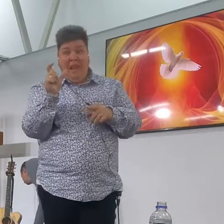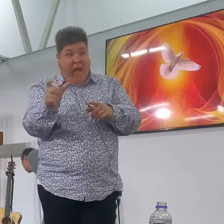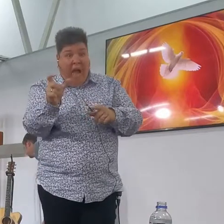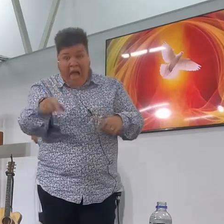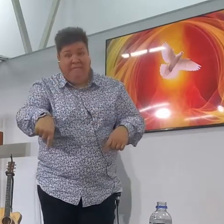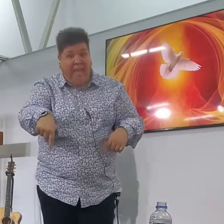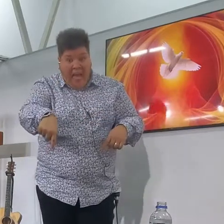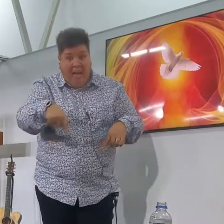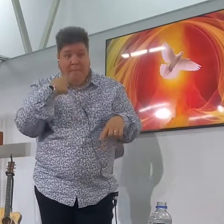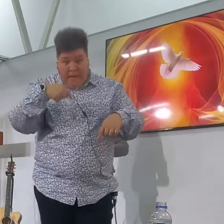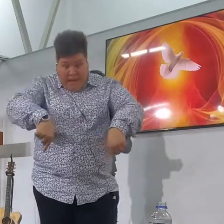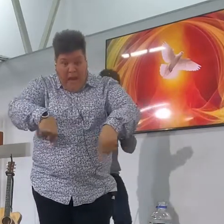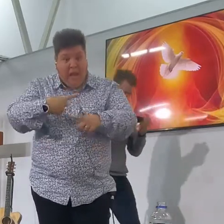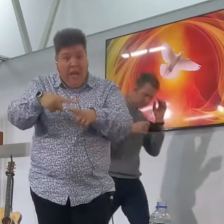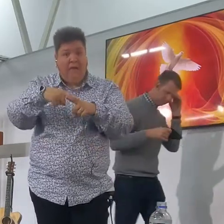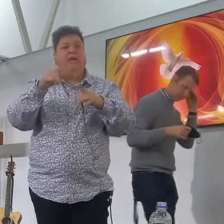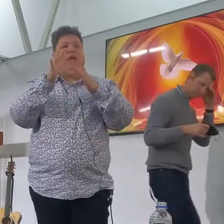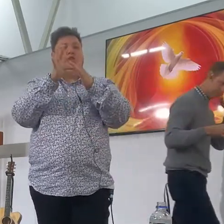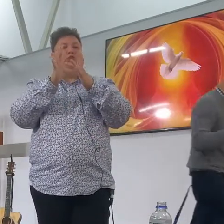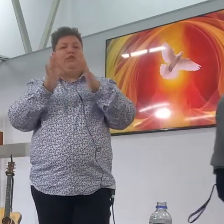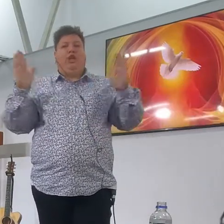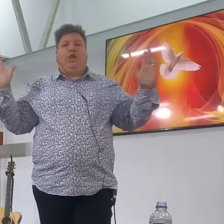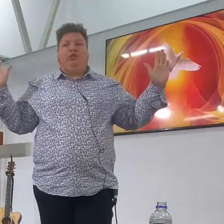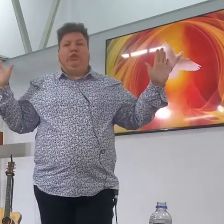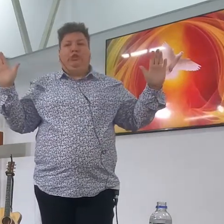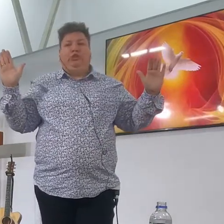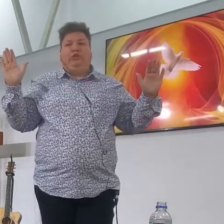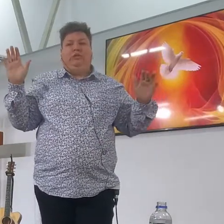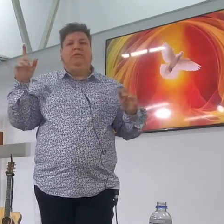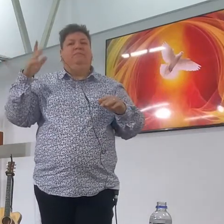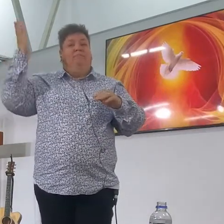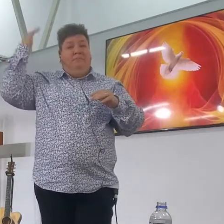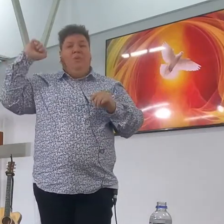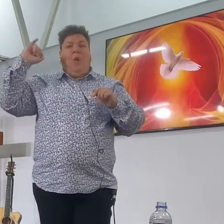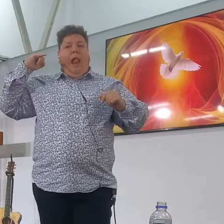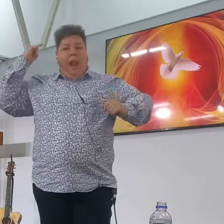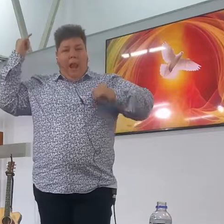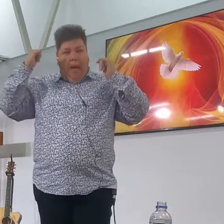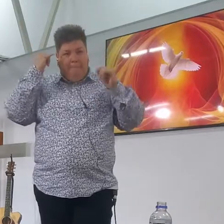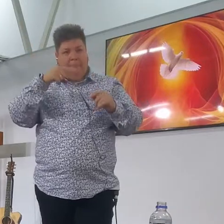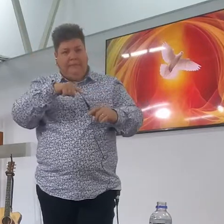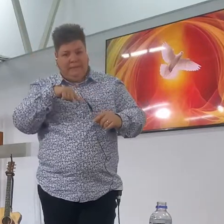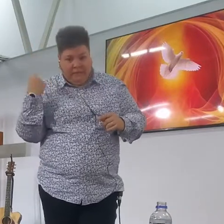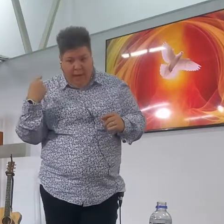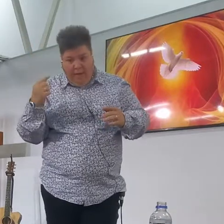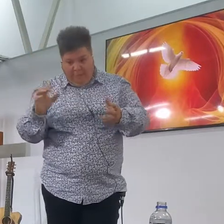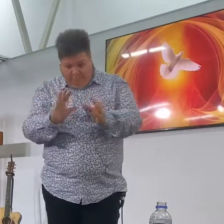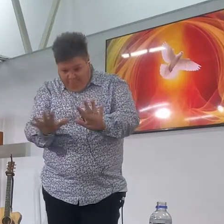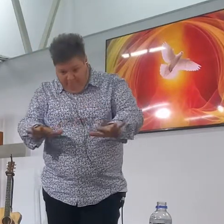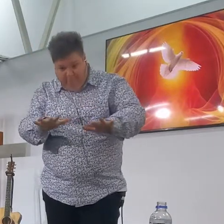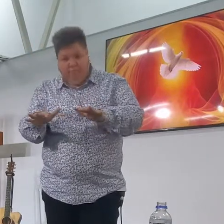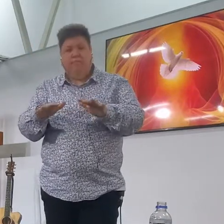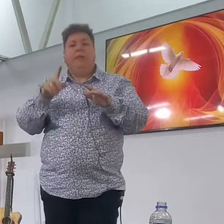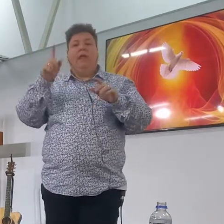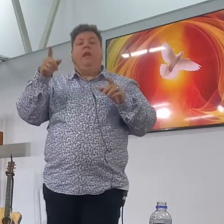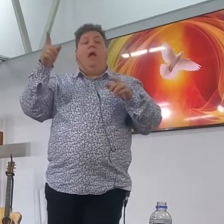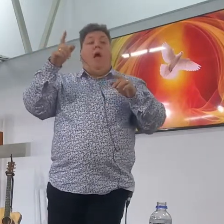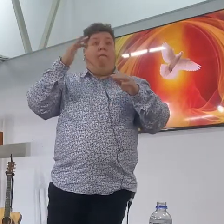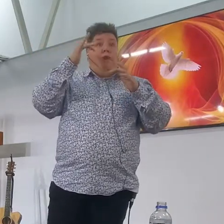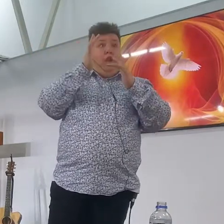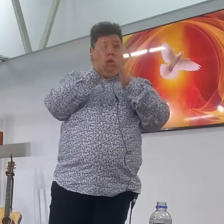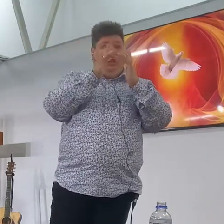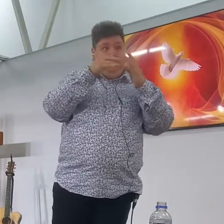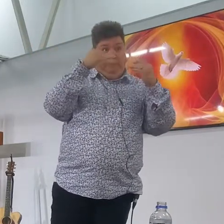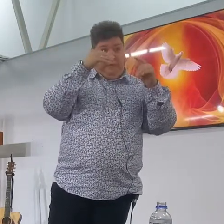word. Julle sal onthou dat Moses hulle moes die lam geslag het, hulle moes dit geëet het, en dan moes hulle uit Egipte uitgetrek het.